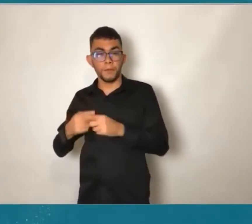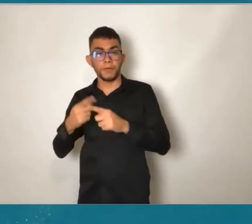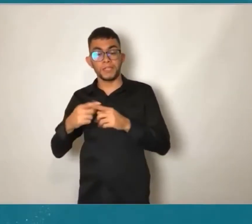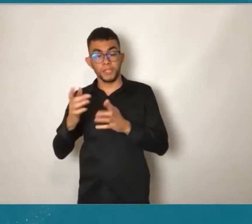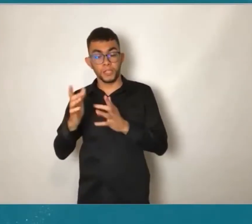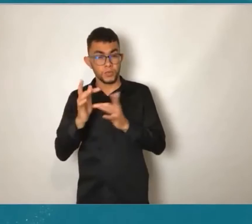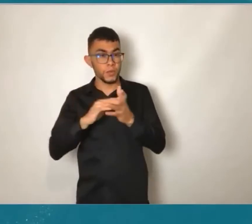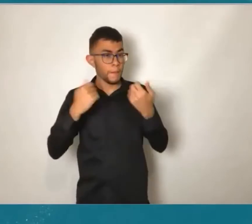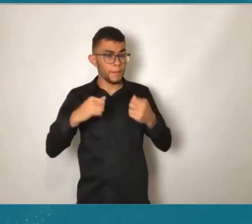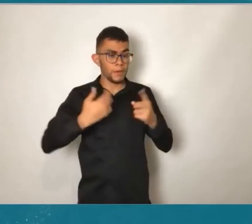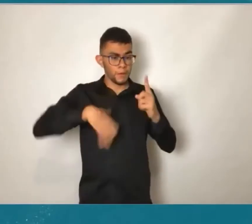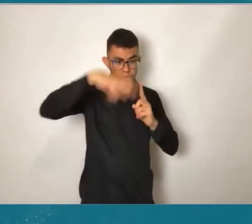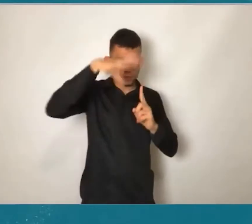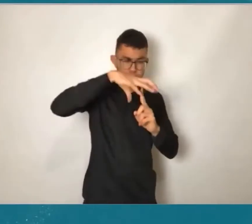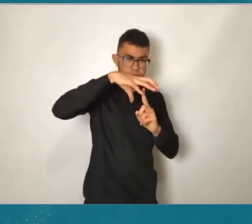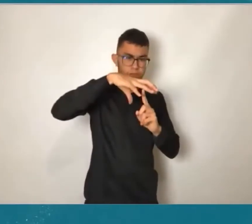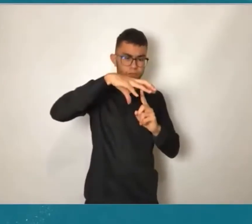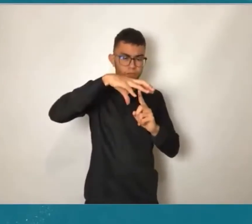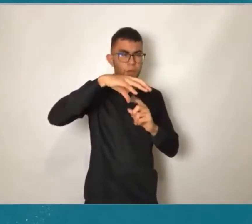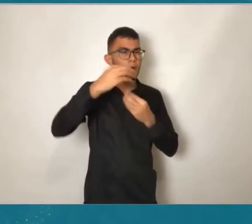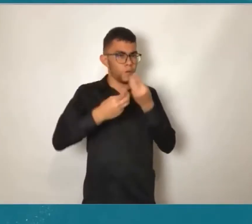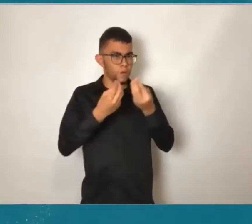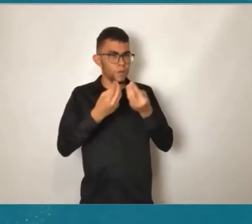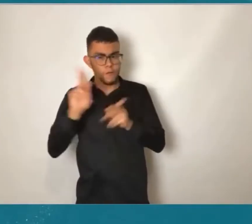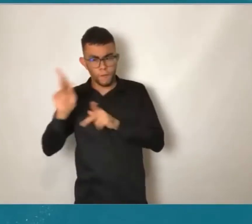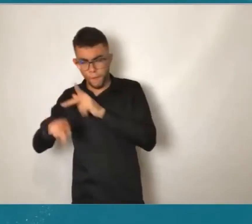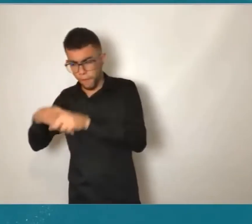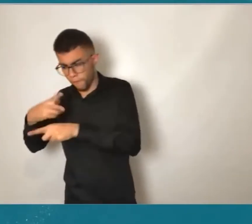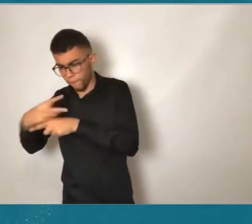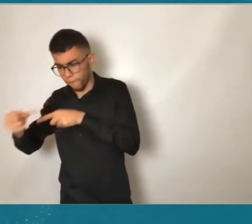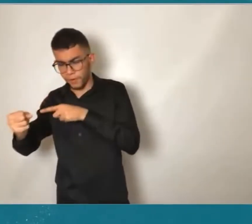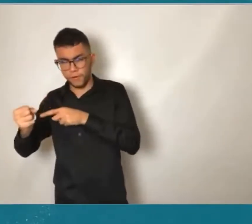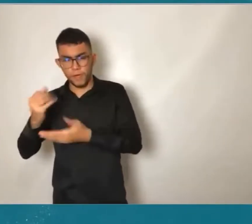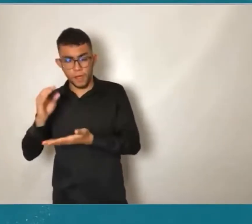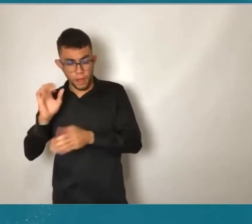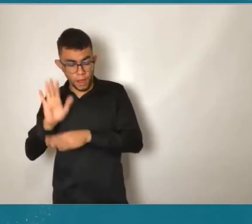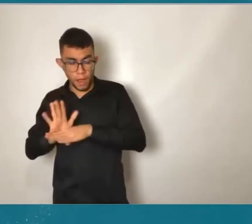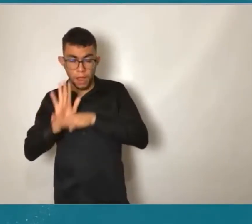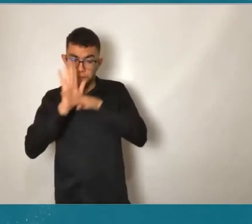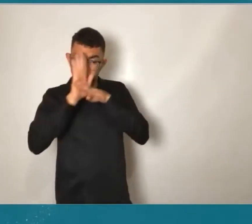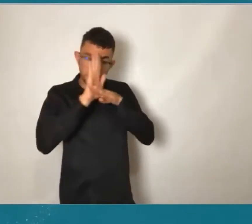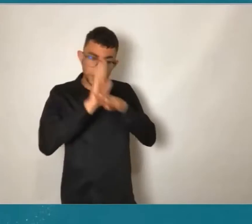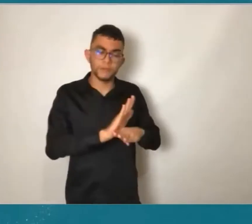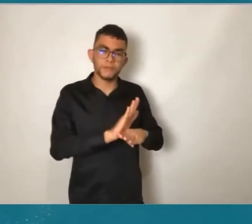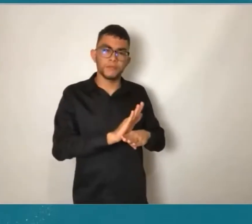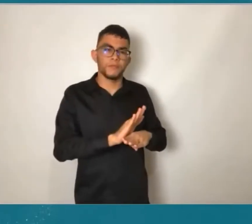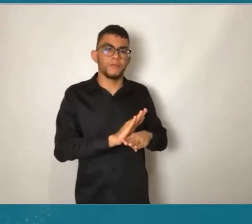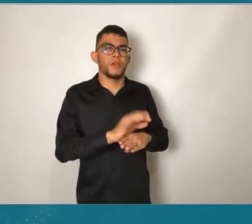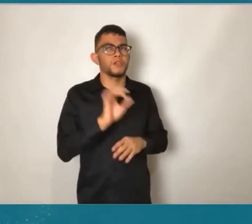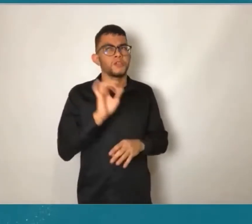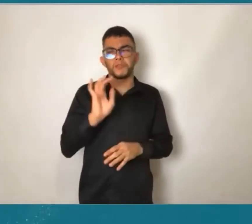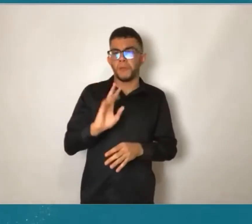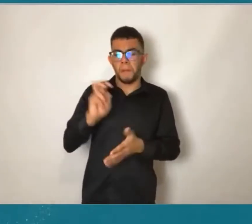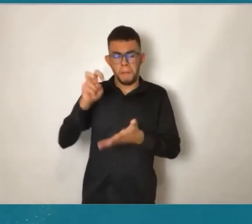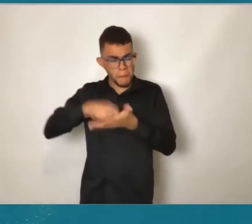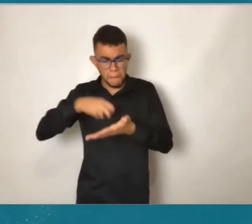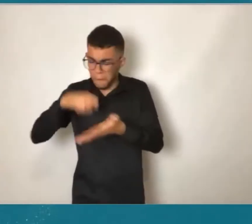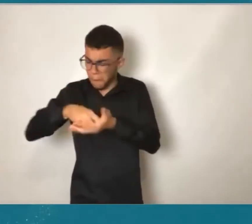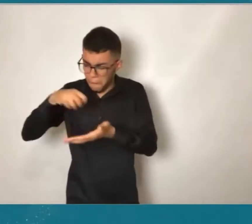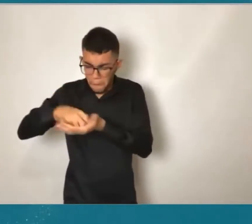é principalmente o filho varão. Esse nós aqui é principalmente os vencedores. Por isso, irmão, se você quer participar do filho varão